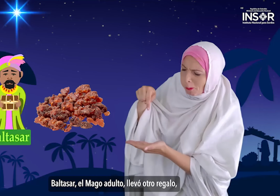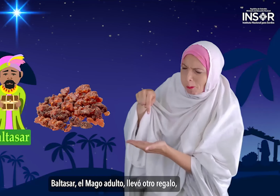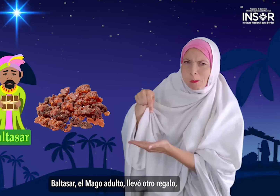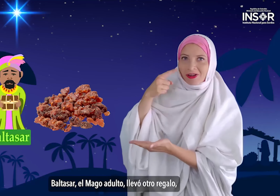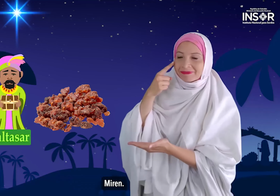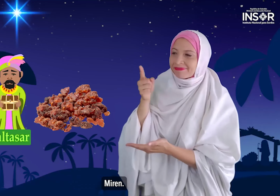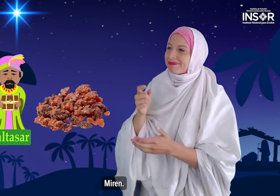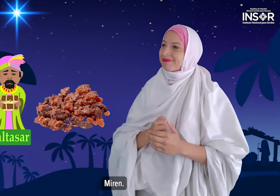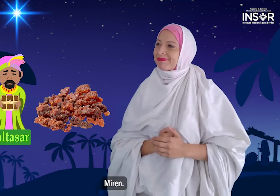Miren.